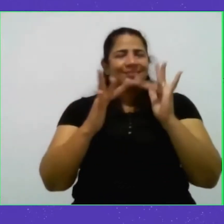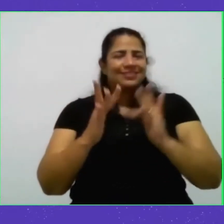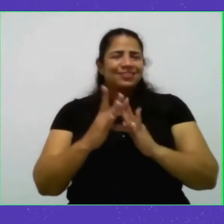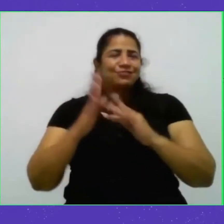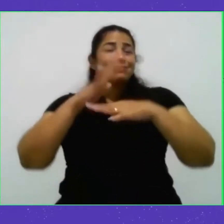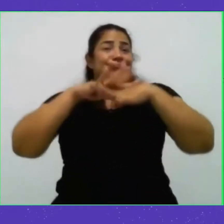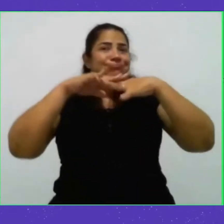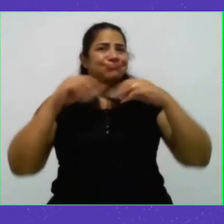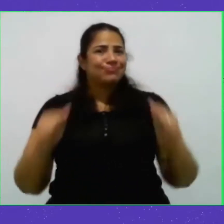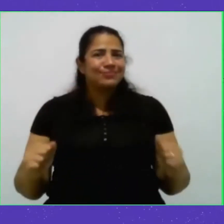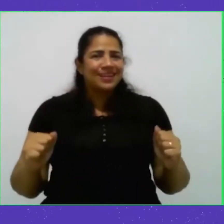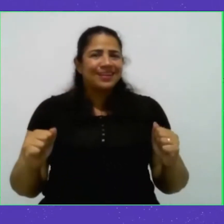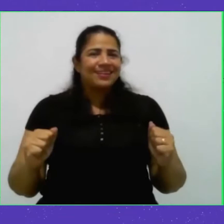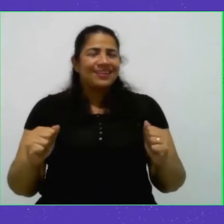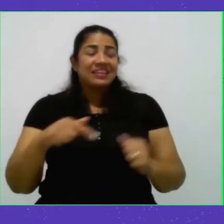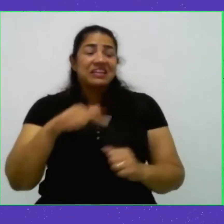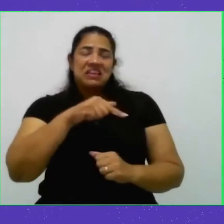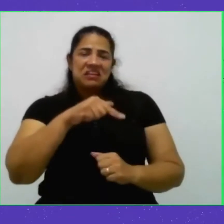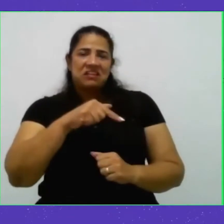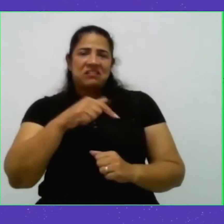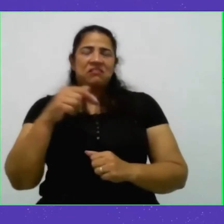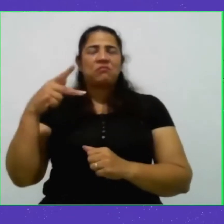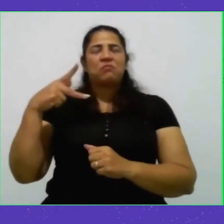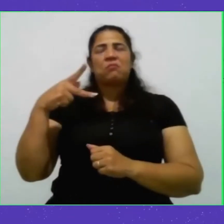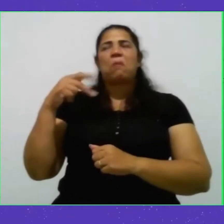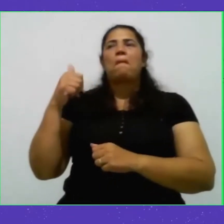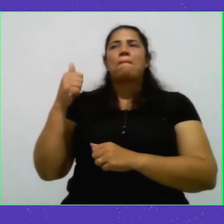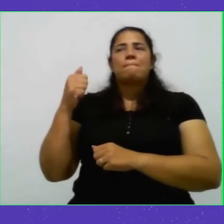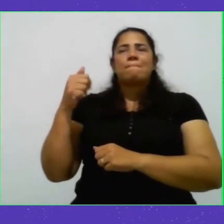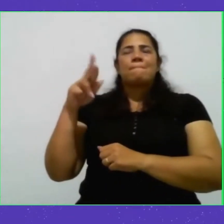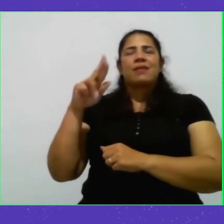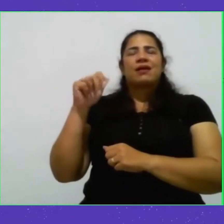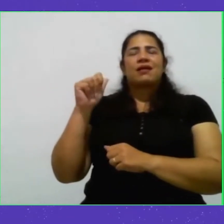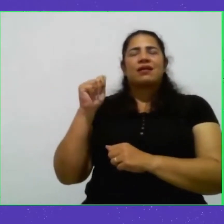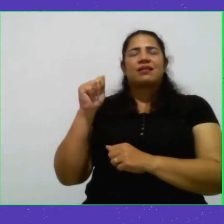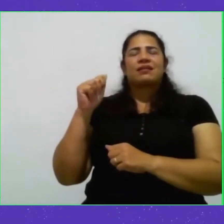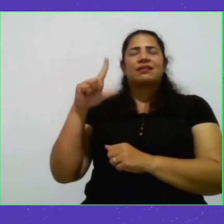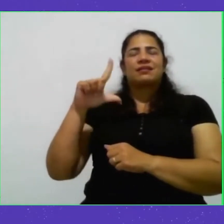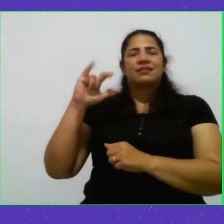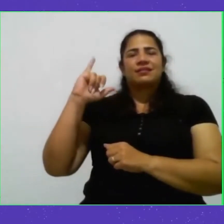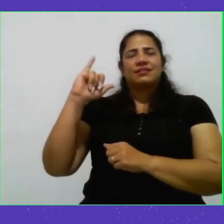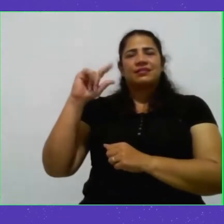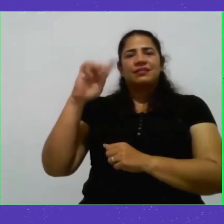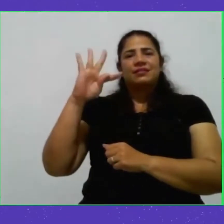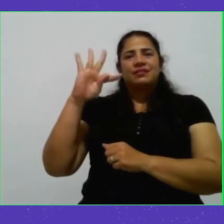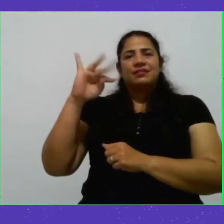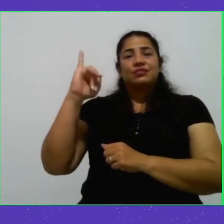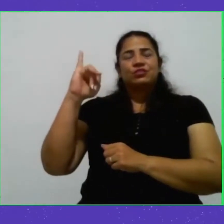que Jesus fez? A primeira coisa que ele fez, você sabe?